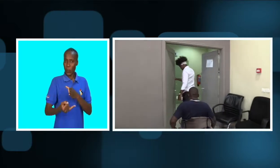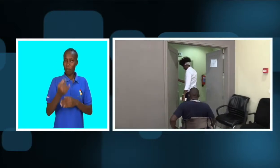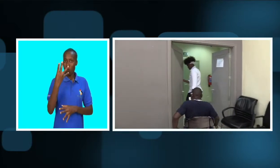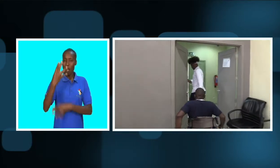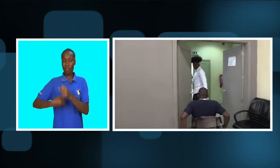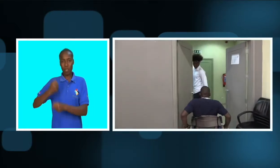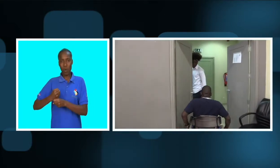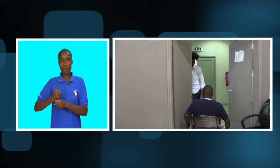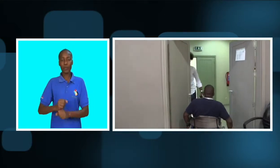anos.